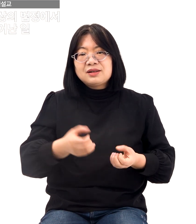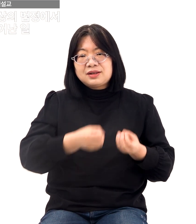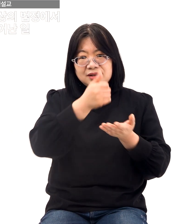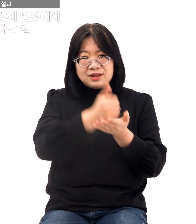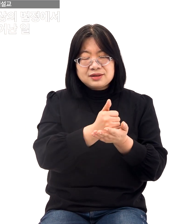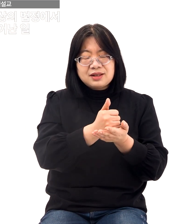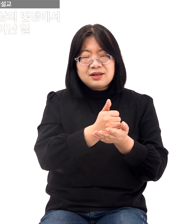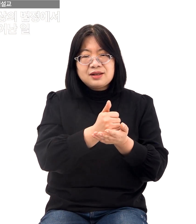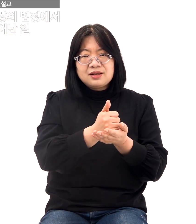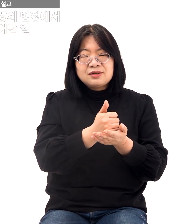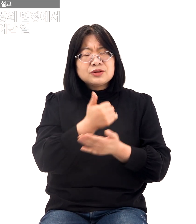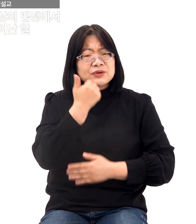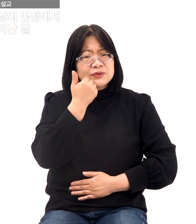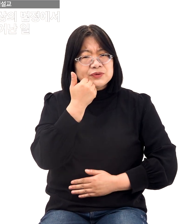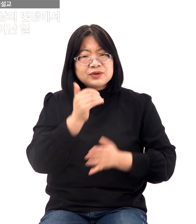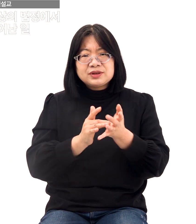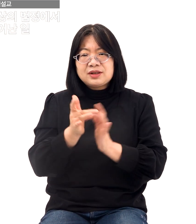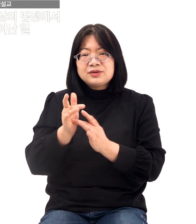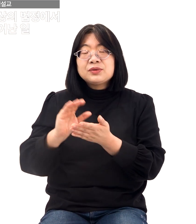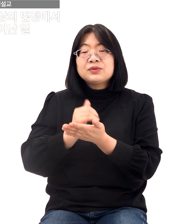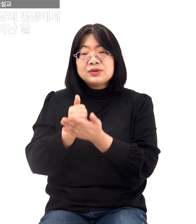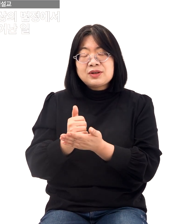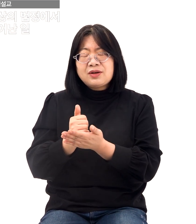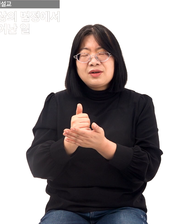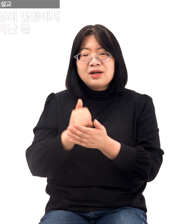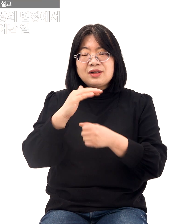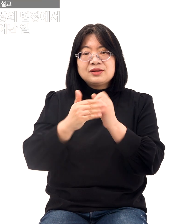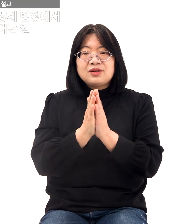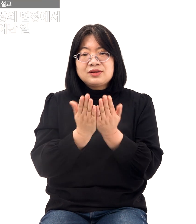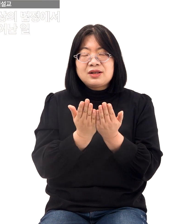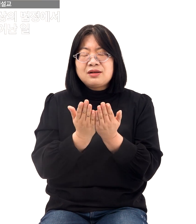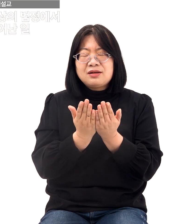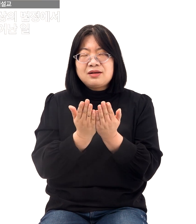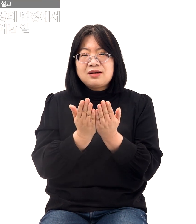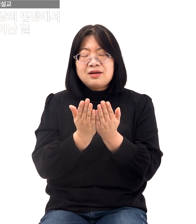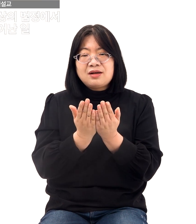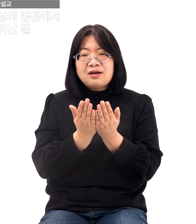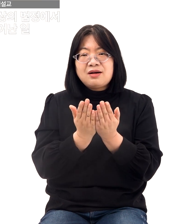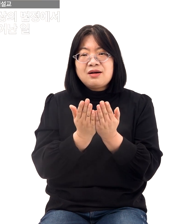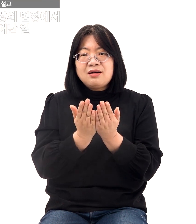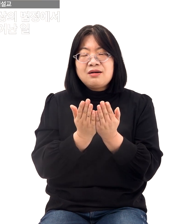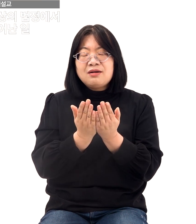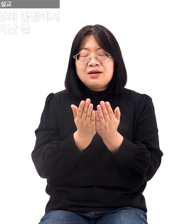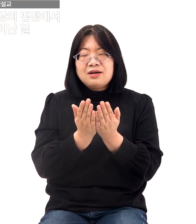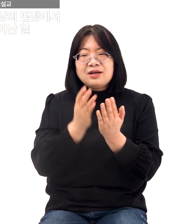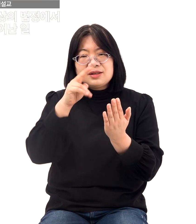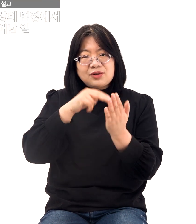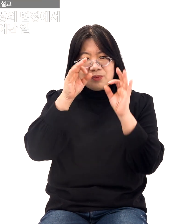대제사장은 예수 그리스도, 성경 전체 얼개에서는